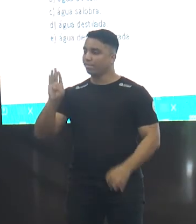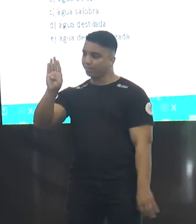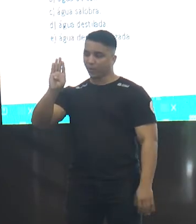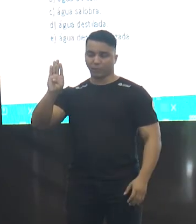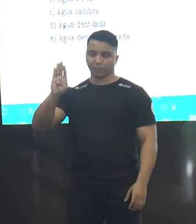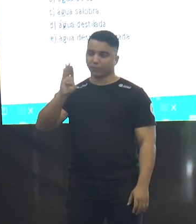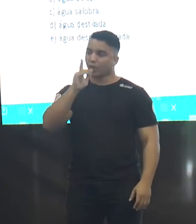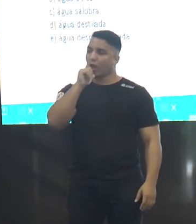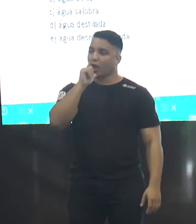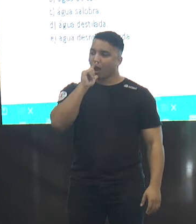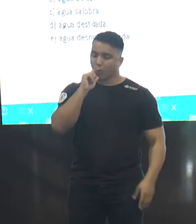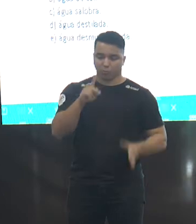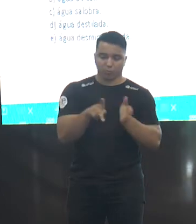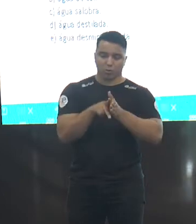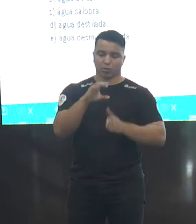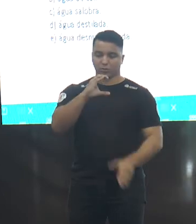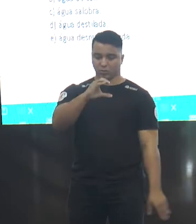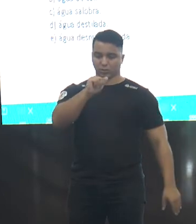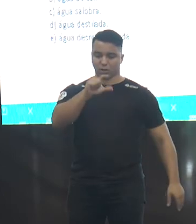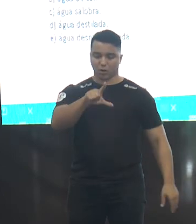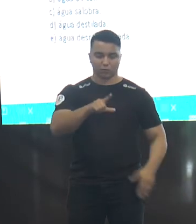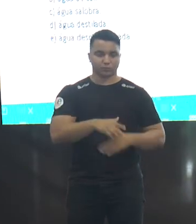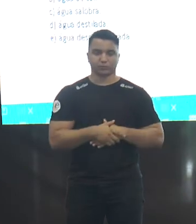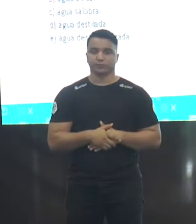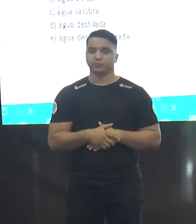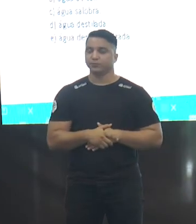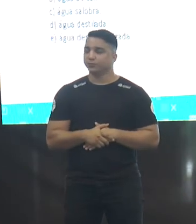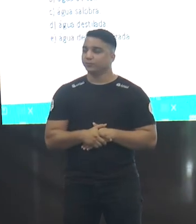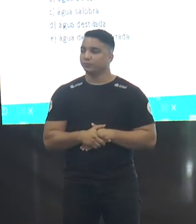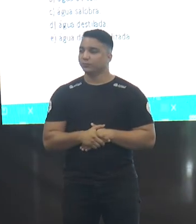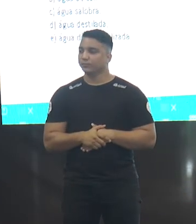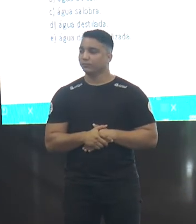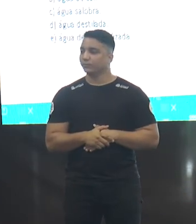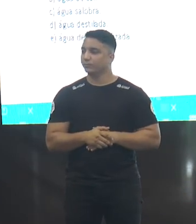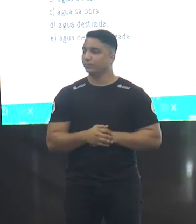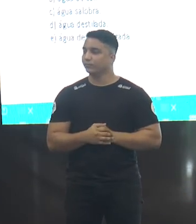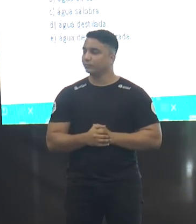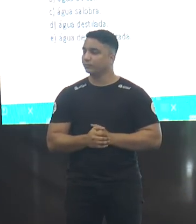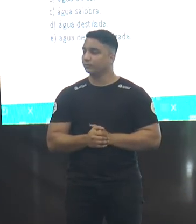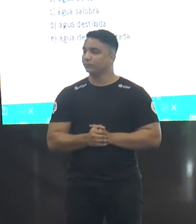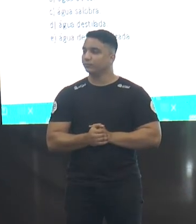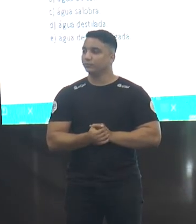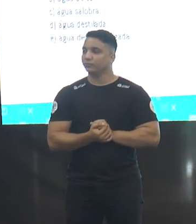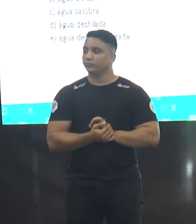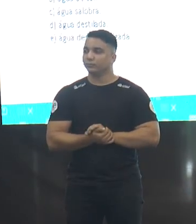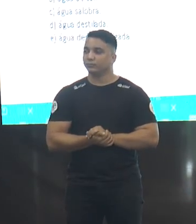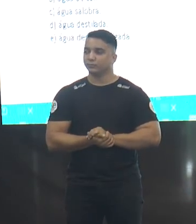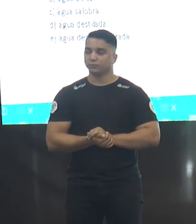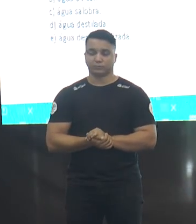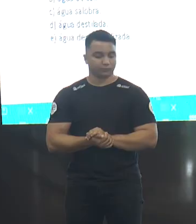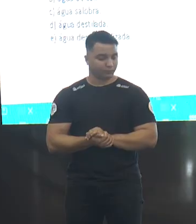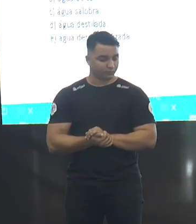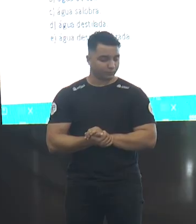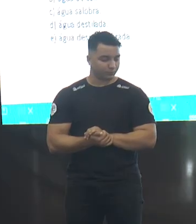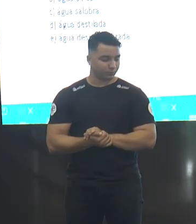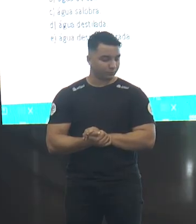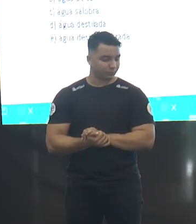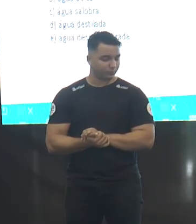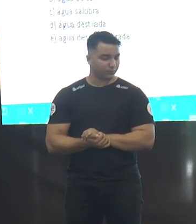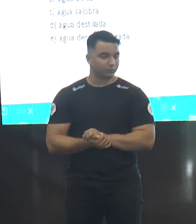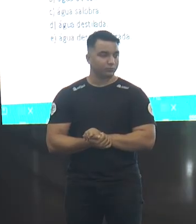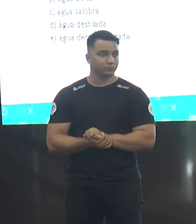para neutralizar o ácido é a base. E a única base que tem aí é letra B, que é a água de